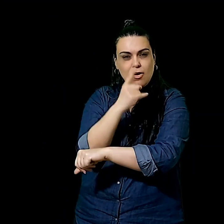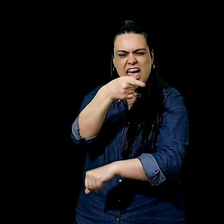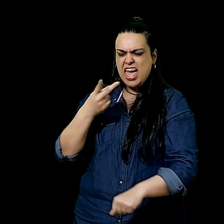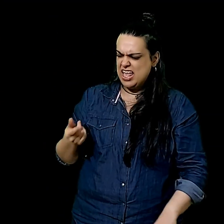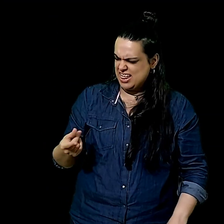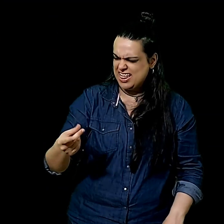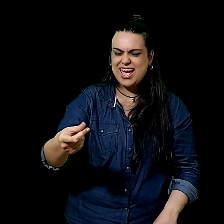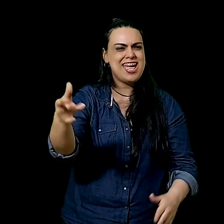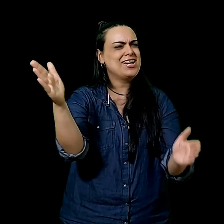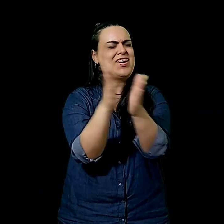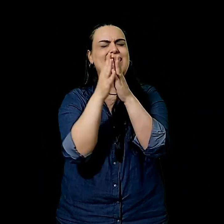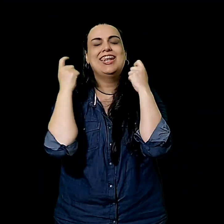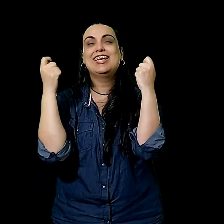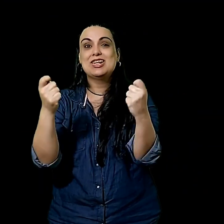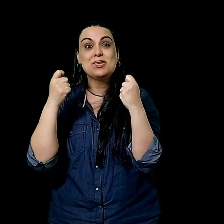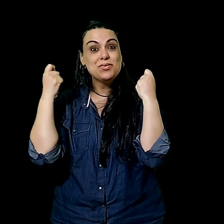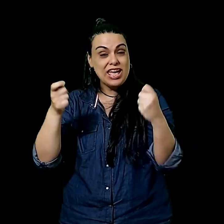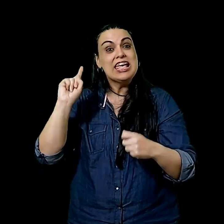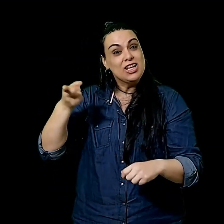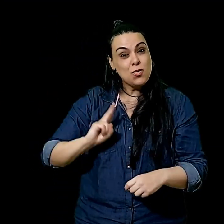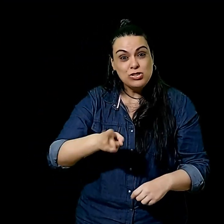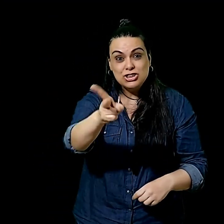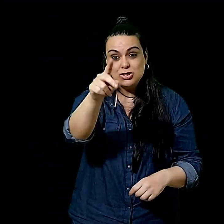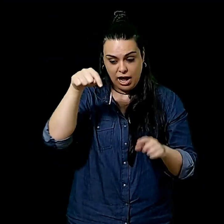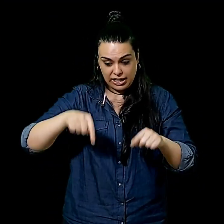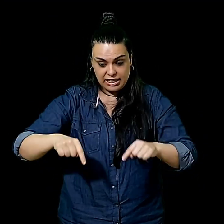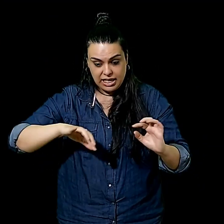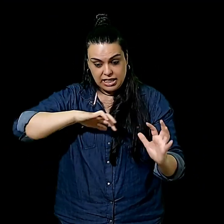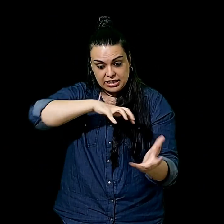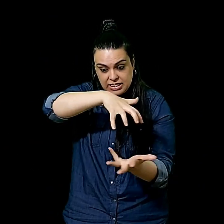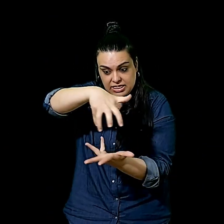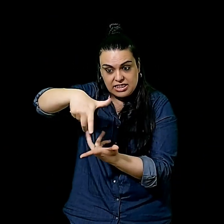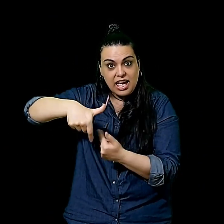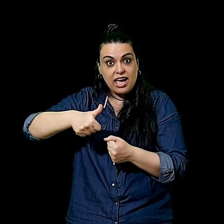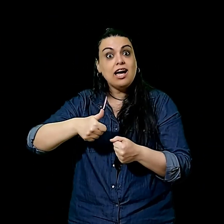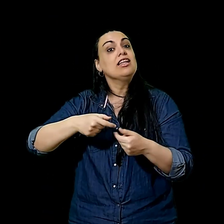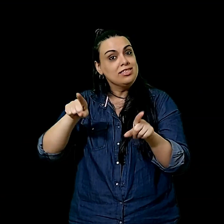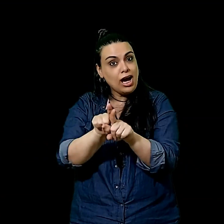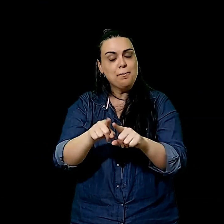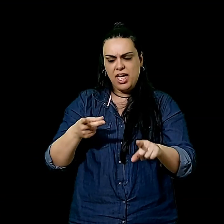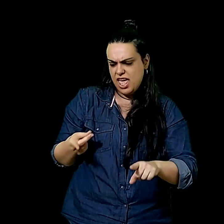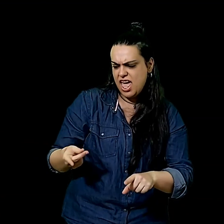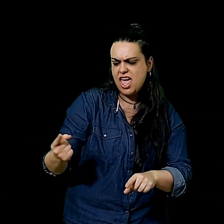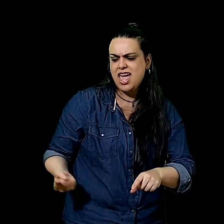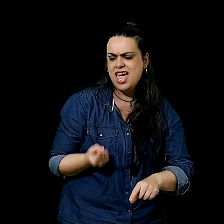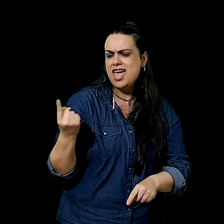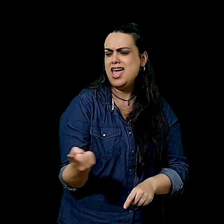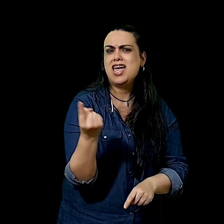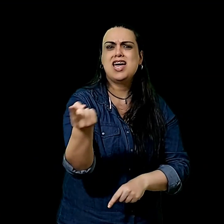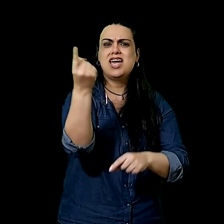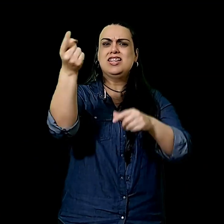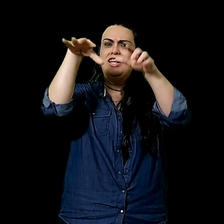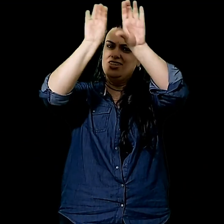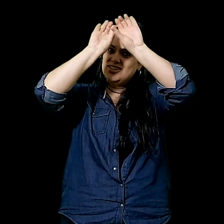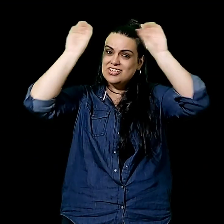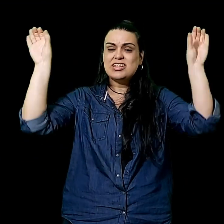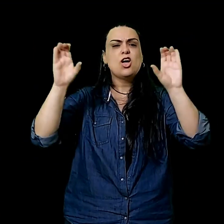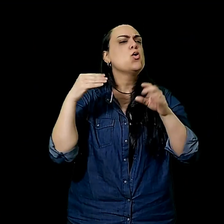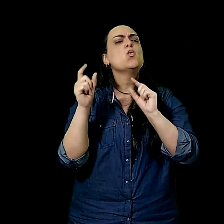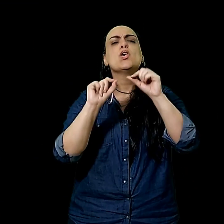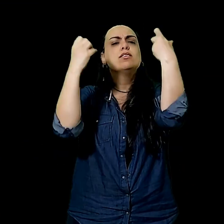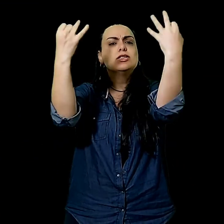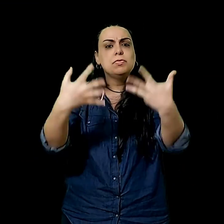eterno, aleluia. Ele se estende não apenas aqui à terra, mas também na eternidade. E o que eu estou querendo pontuar acerca